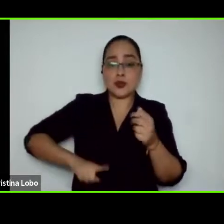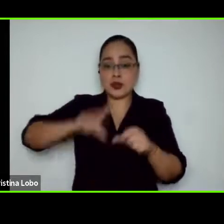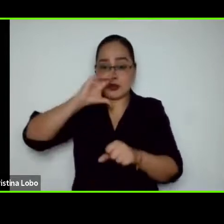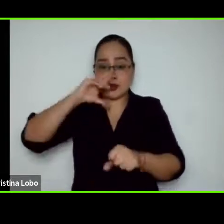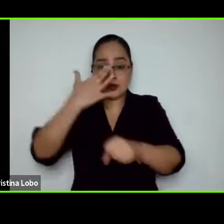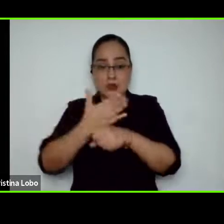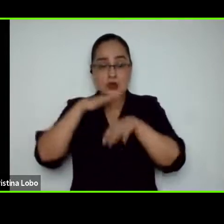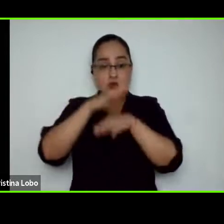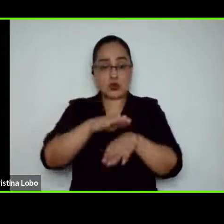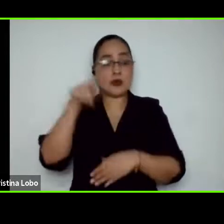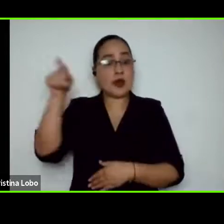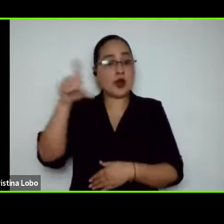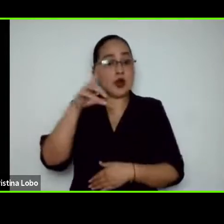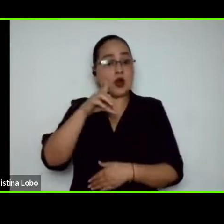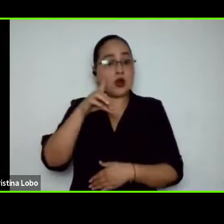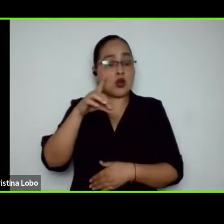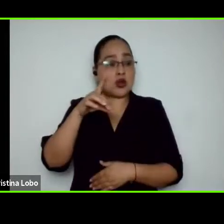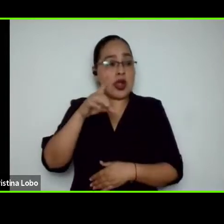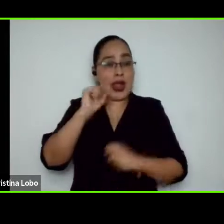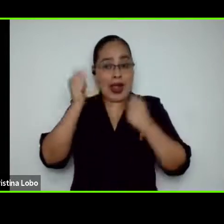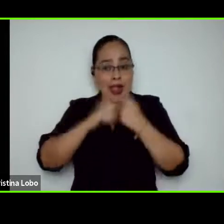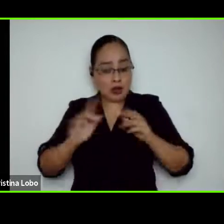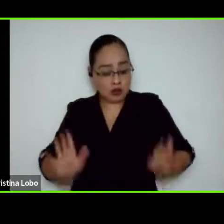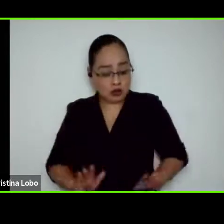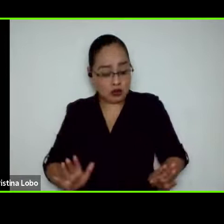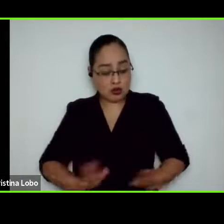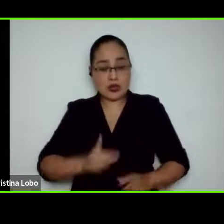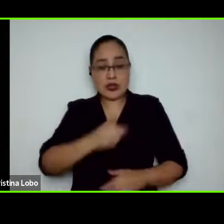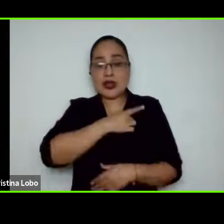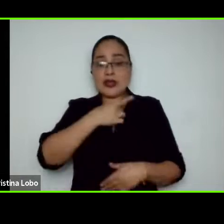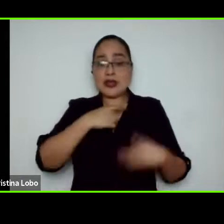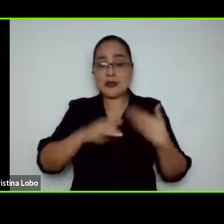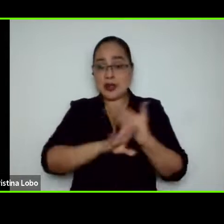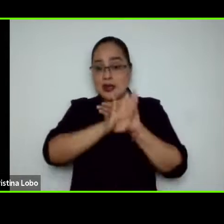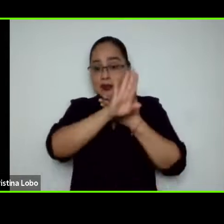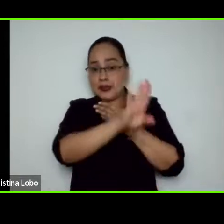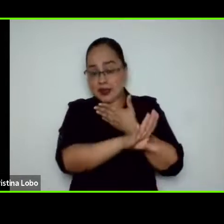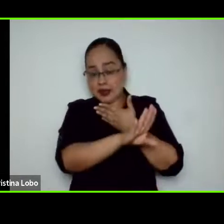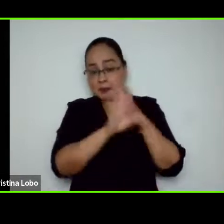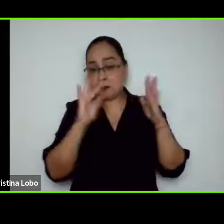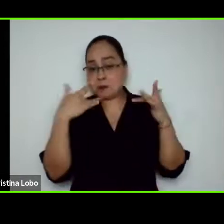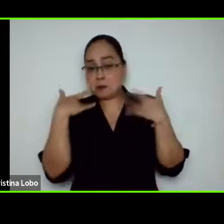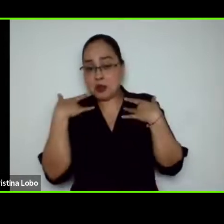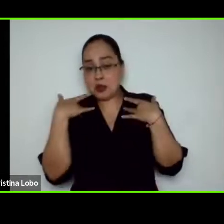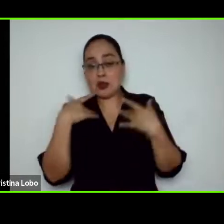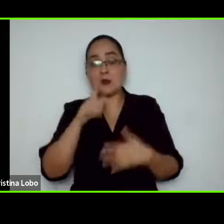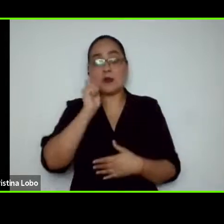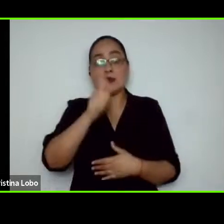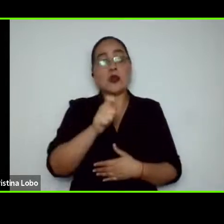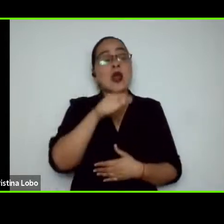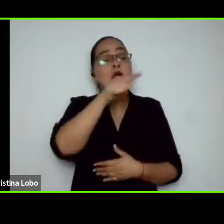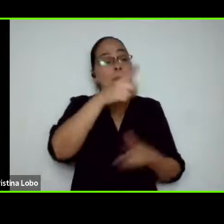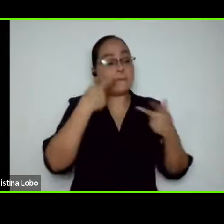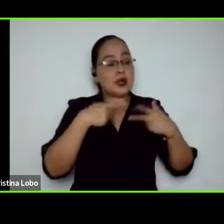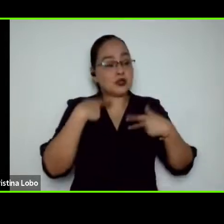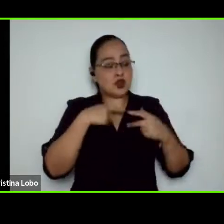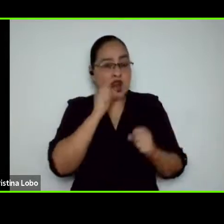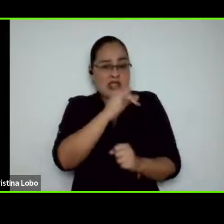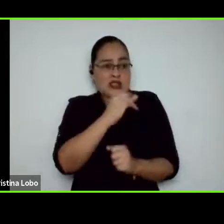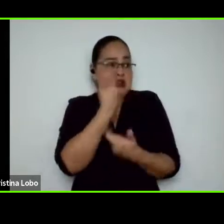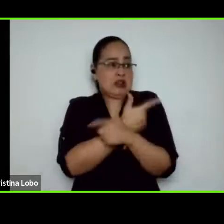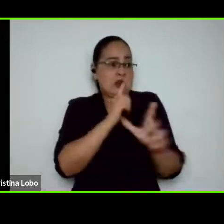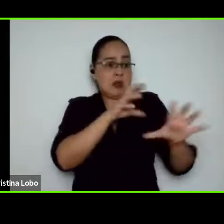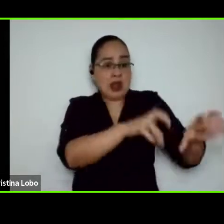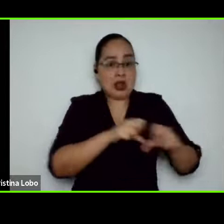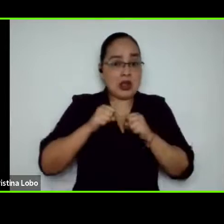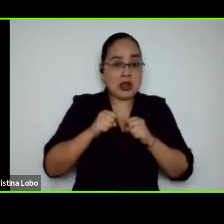de abstenerse, de realizar ciertas conductas, por ejemplo, de abstenerse de detenernos arbitrariamente, de abstenerse de entrar a nuestra